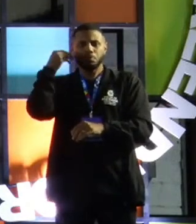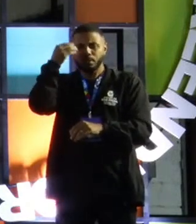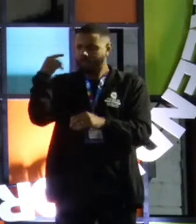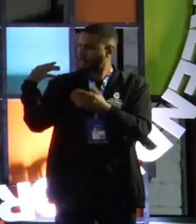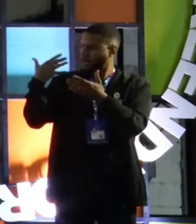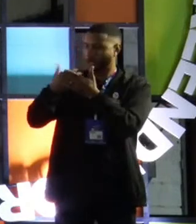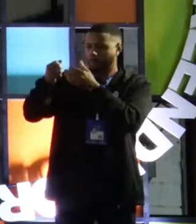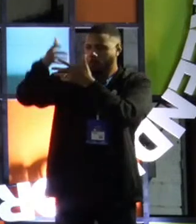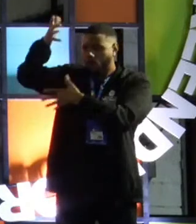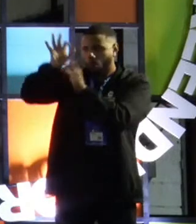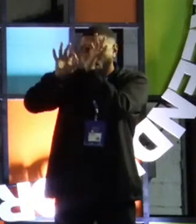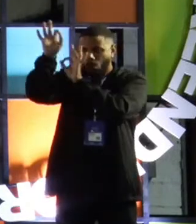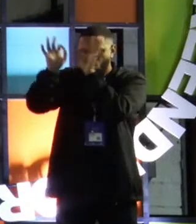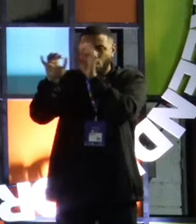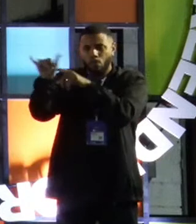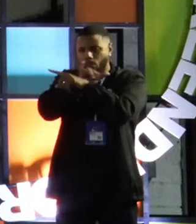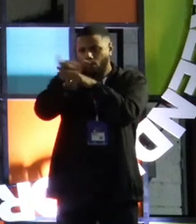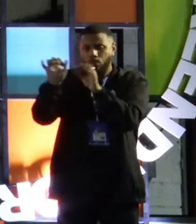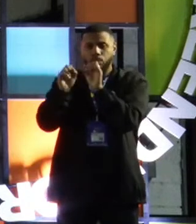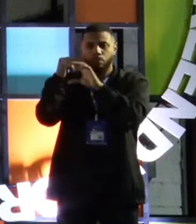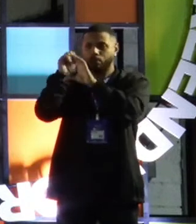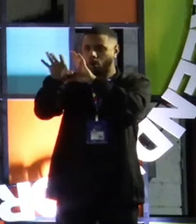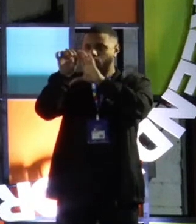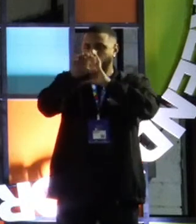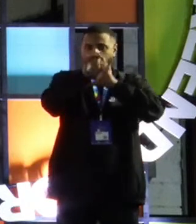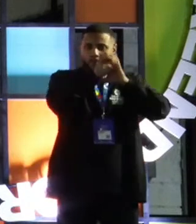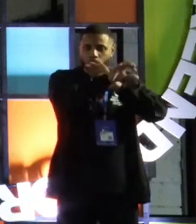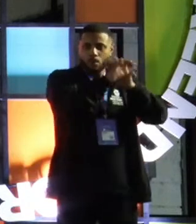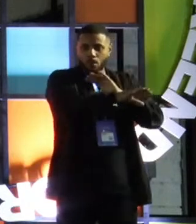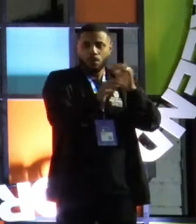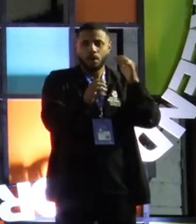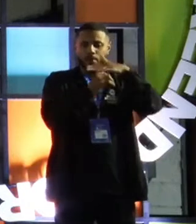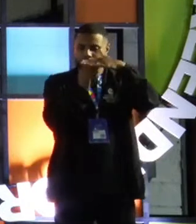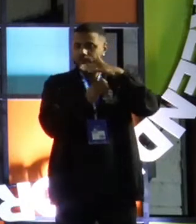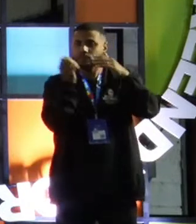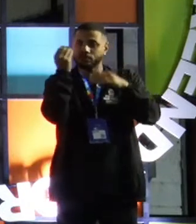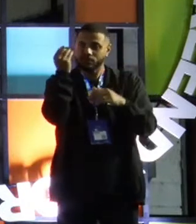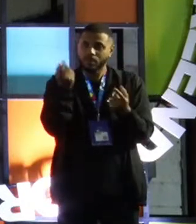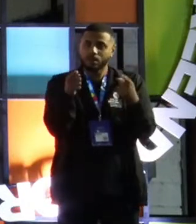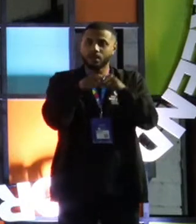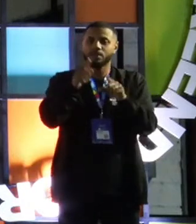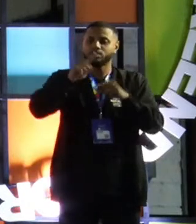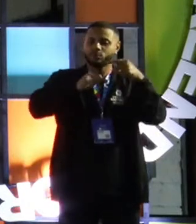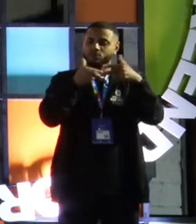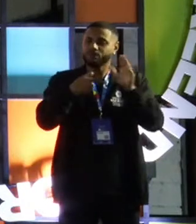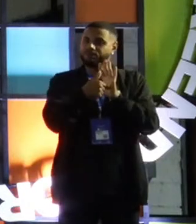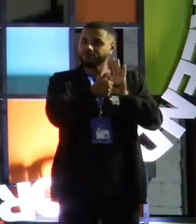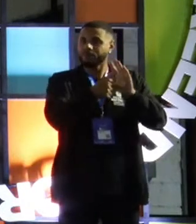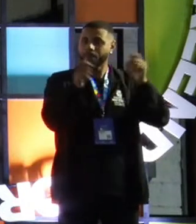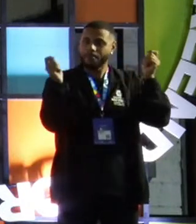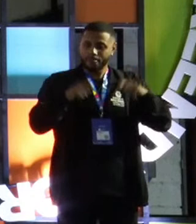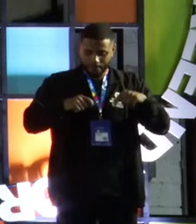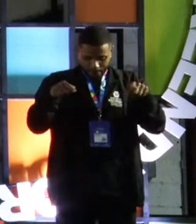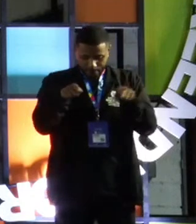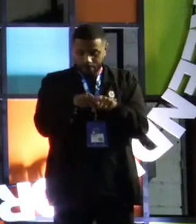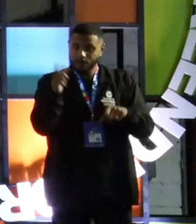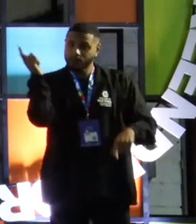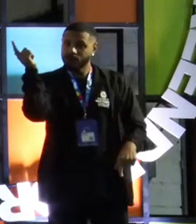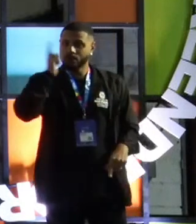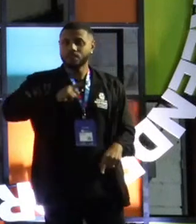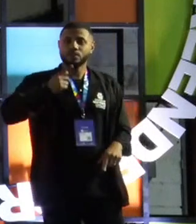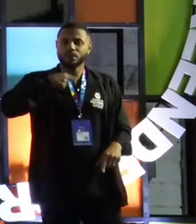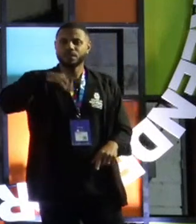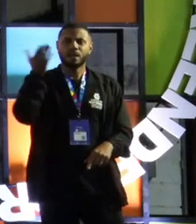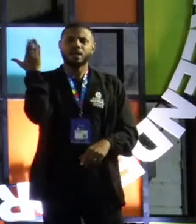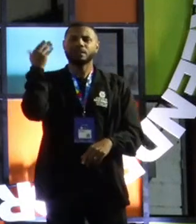sua proposta atrativa e vai atrás das marcas, apresente o seu produto, coloque o seu portfólio lá, o que você